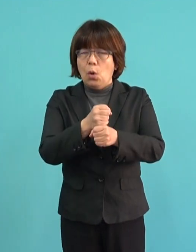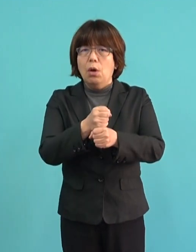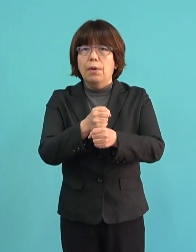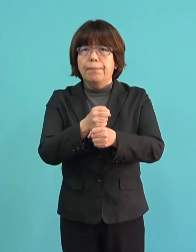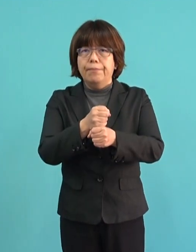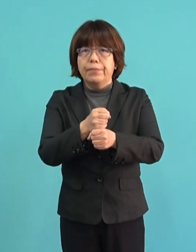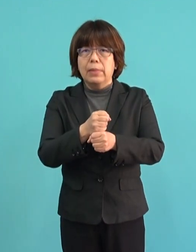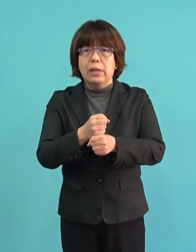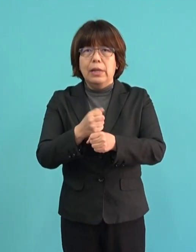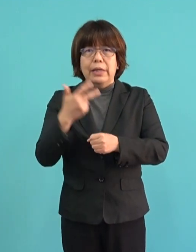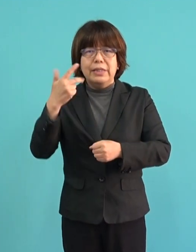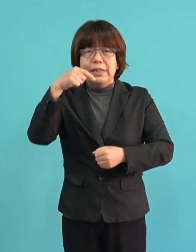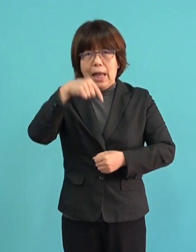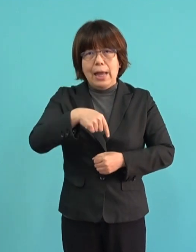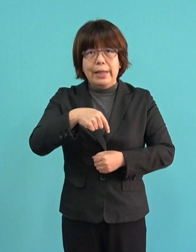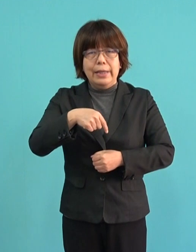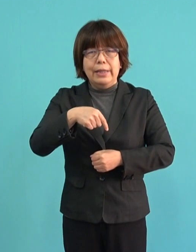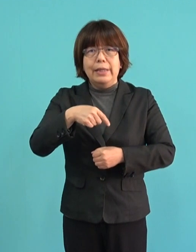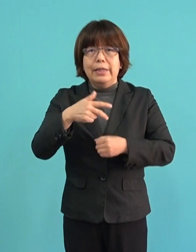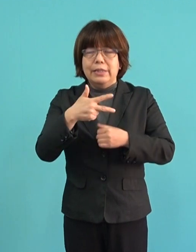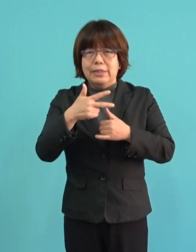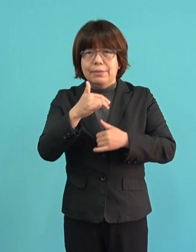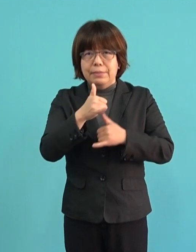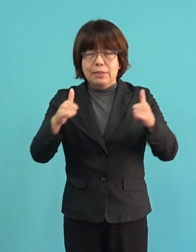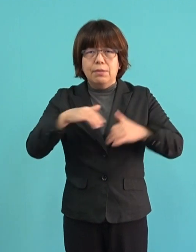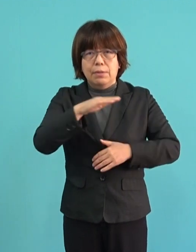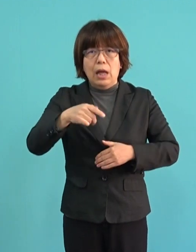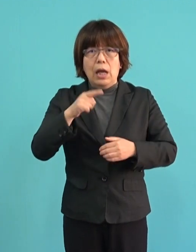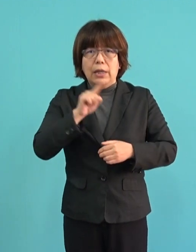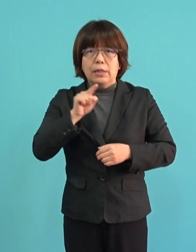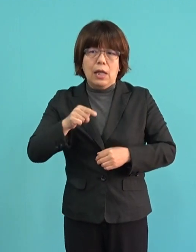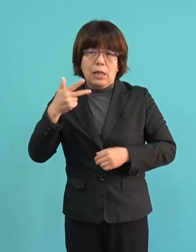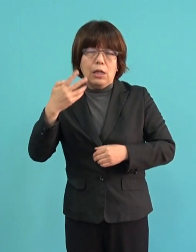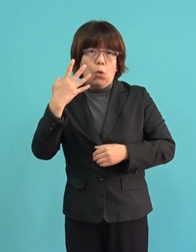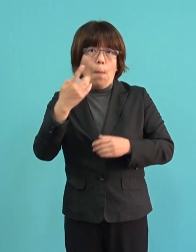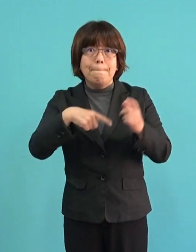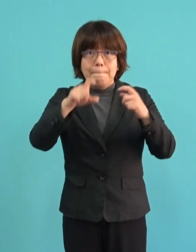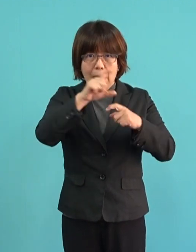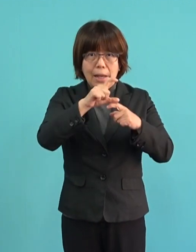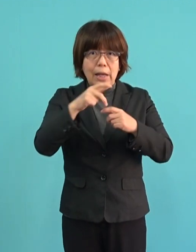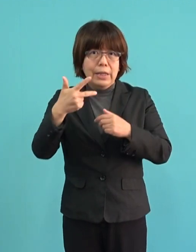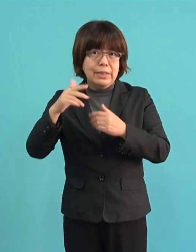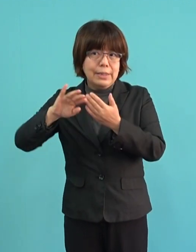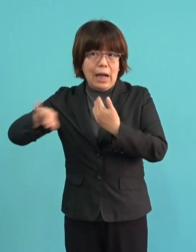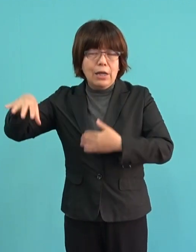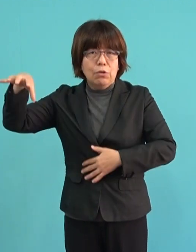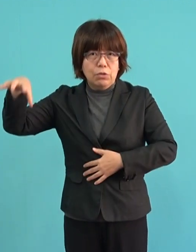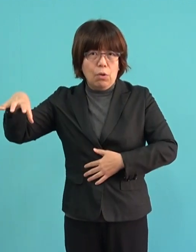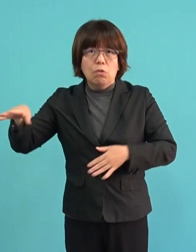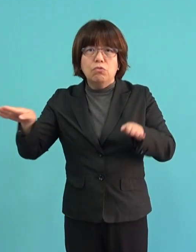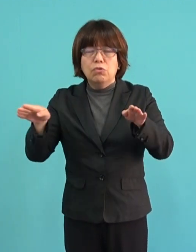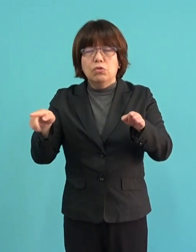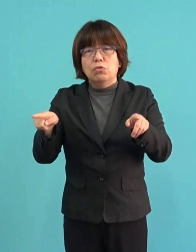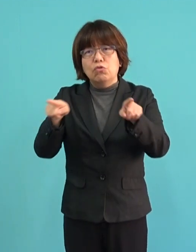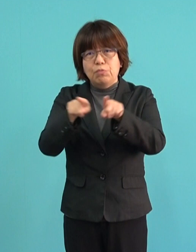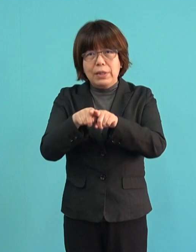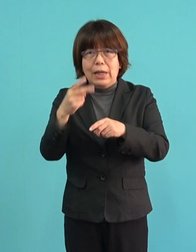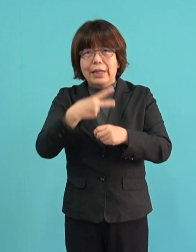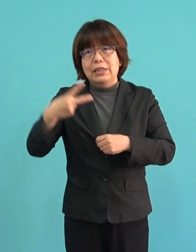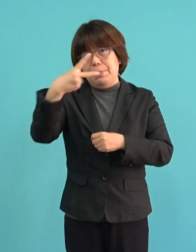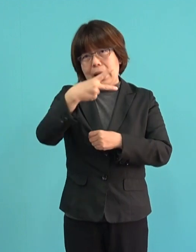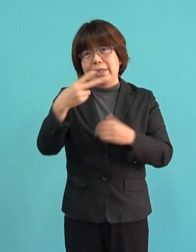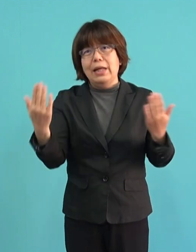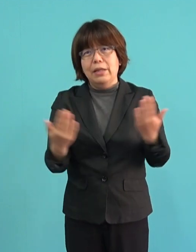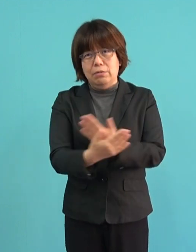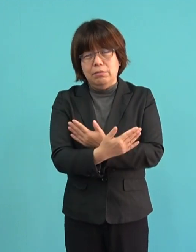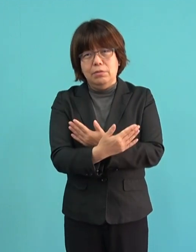市内の利用者数奈良市民の方の利用者数は1.74倍そして市外の方の利用も含めますと2倍ぐらいになっていると